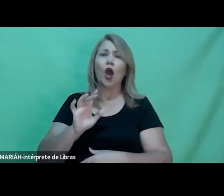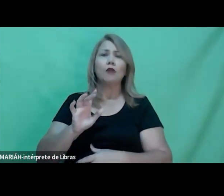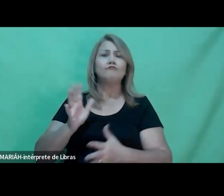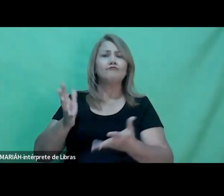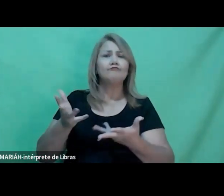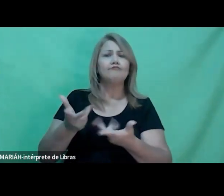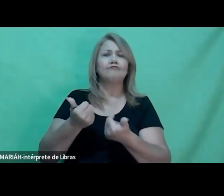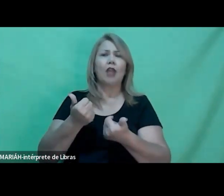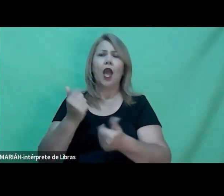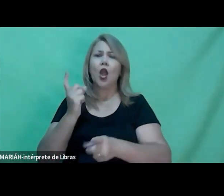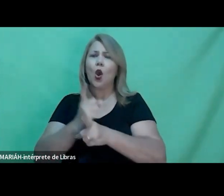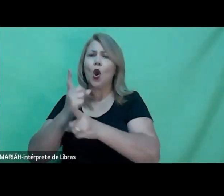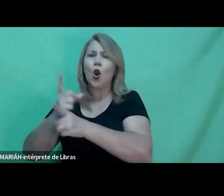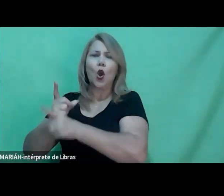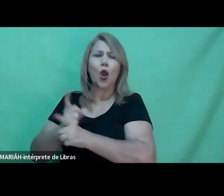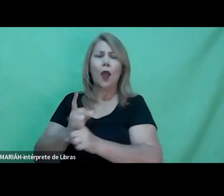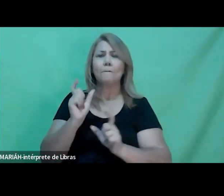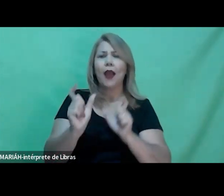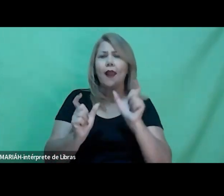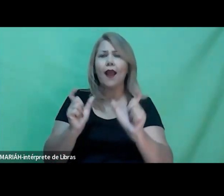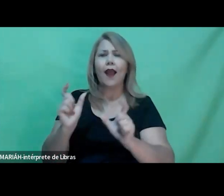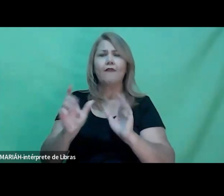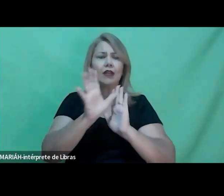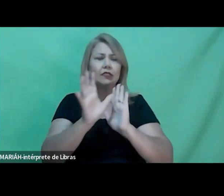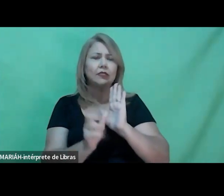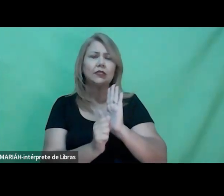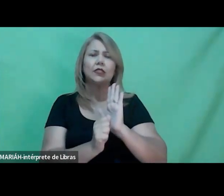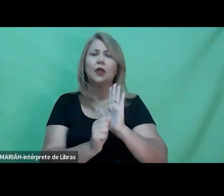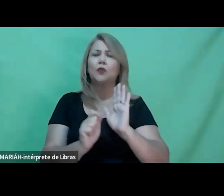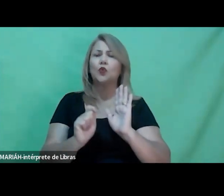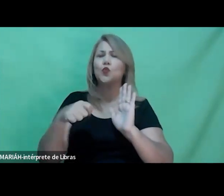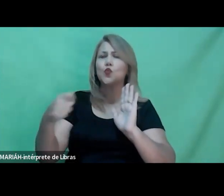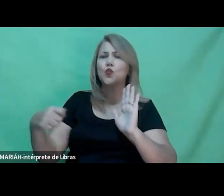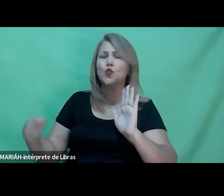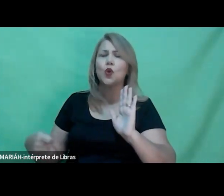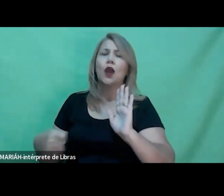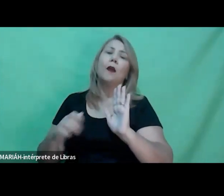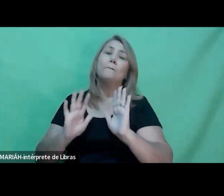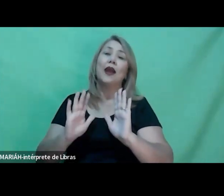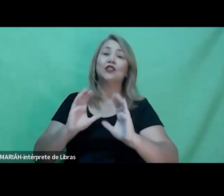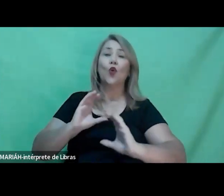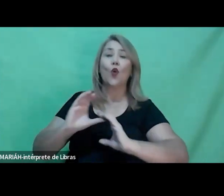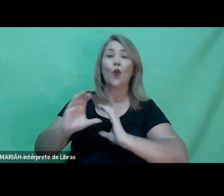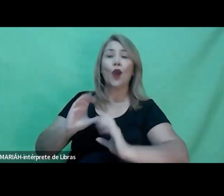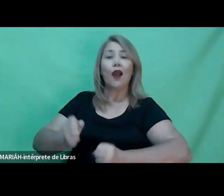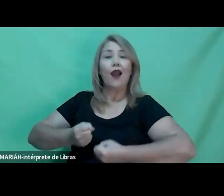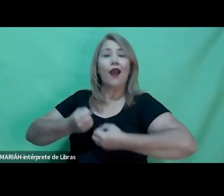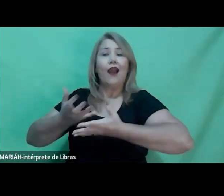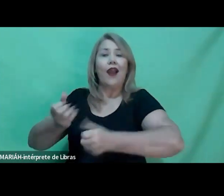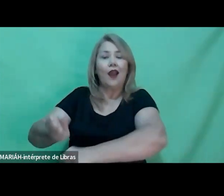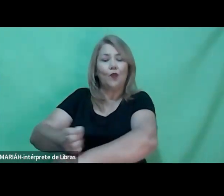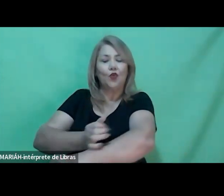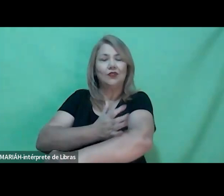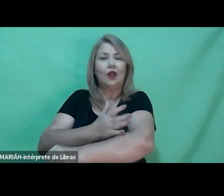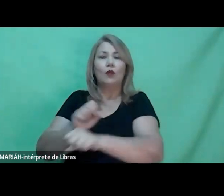palabras o las señas adecuadas sino en comunicar una emoción Más allá del sistema que se